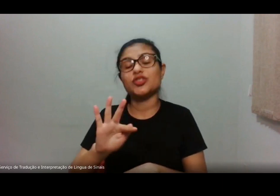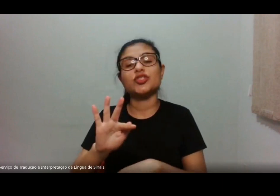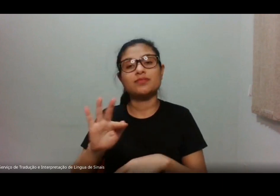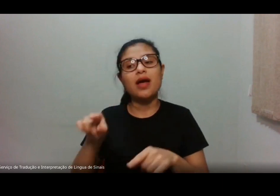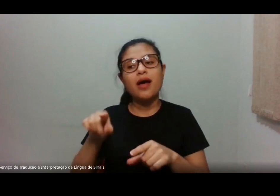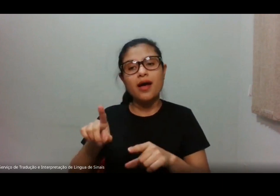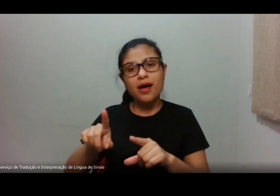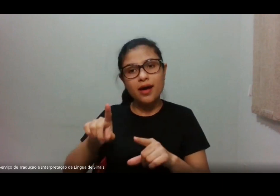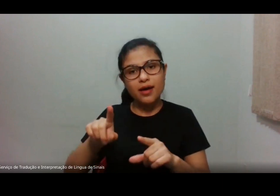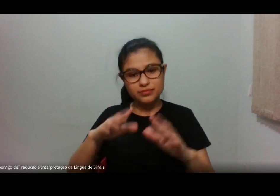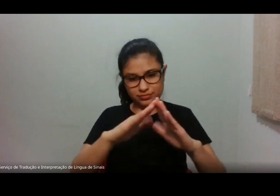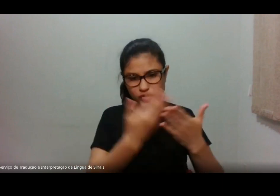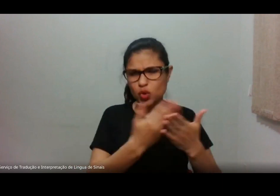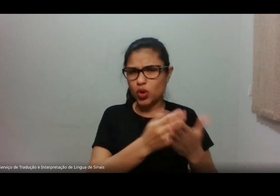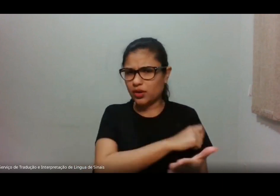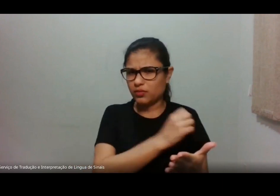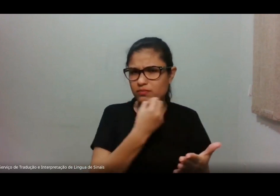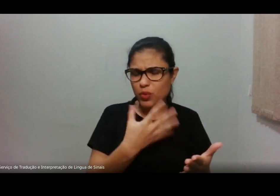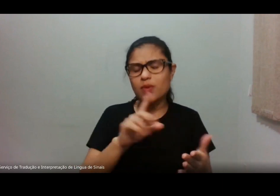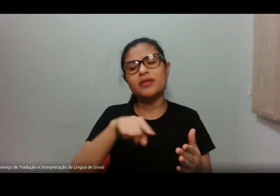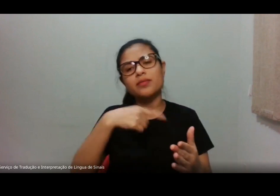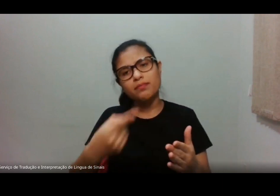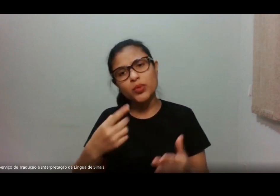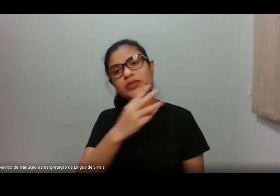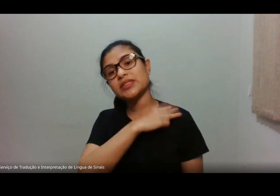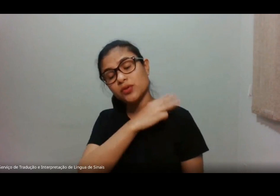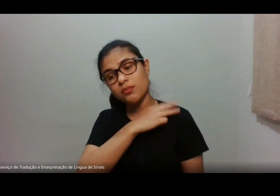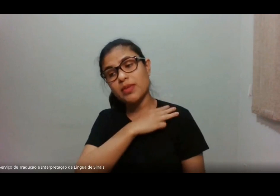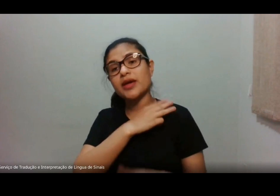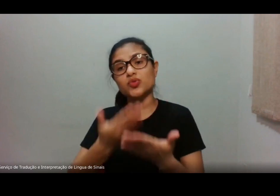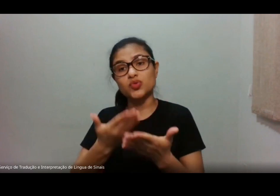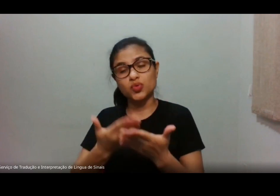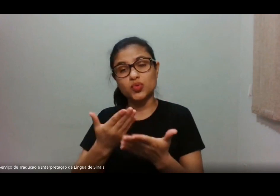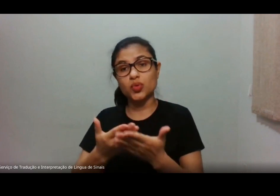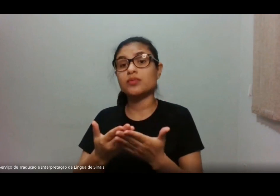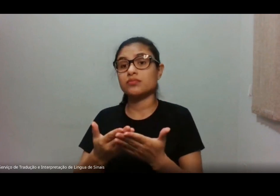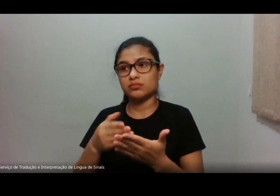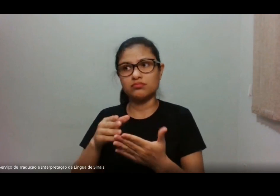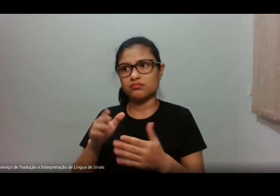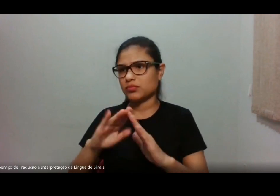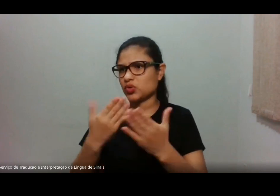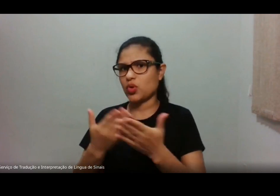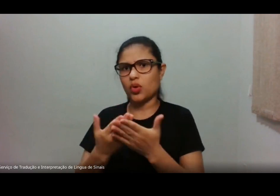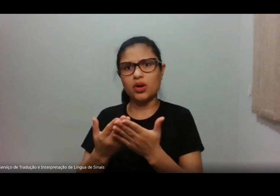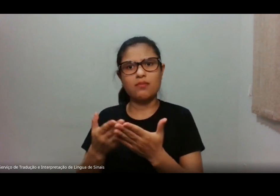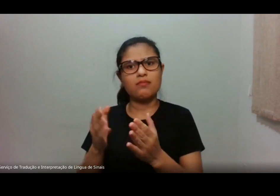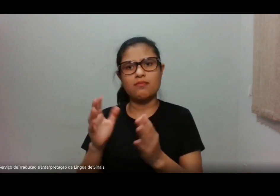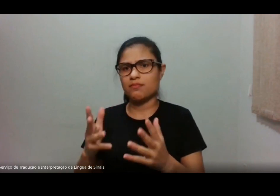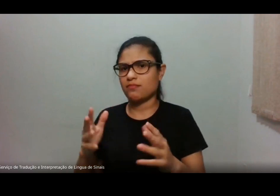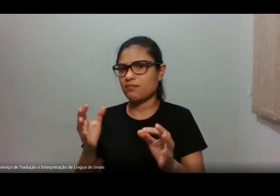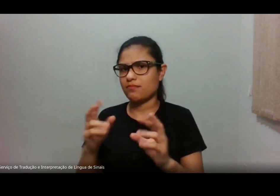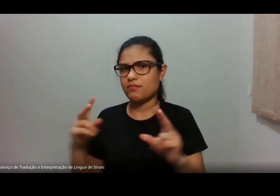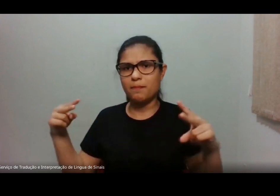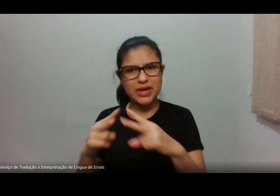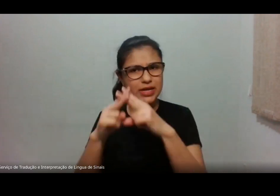de cursar o ensino médio na melhor e mais prestigiado liceu de Paris, o Henri IV, ele ganhou uma bolsa, né?